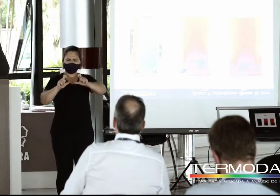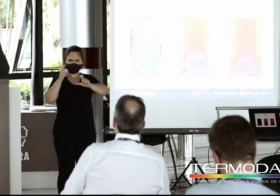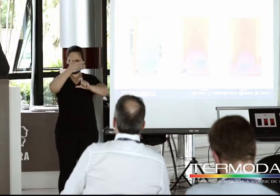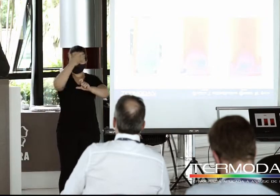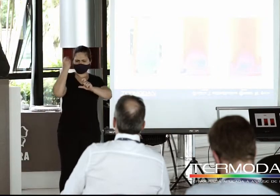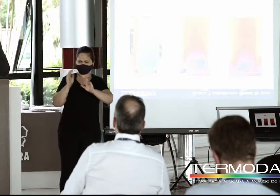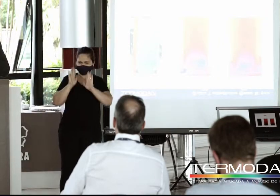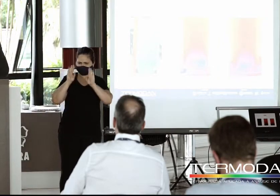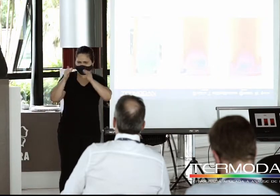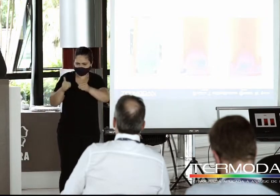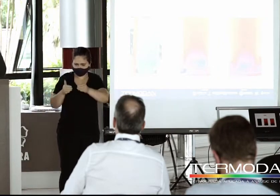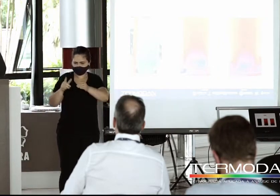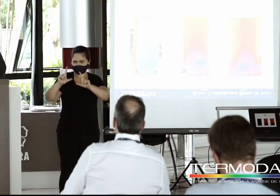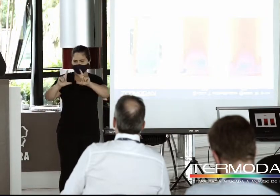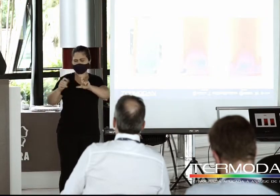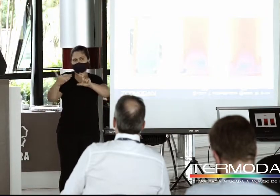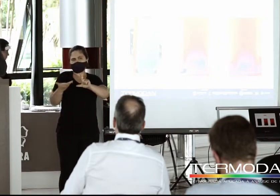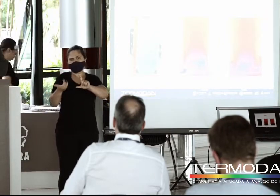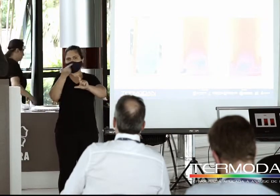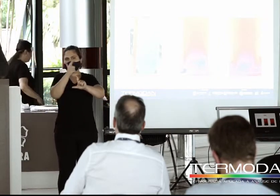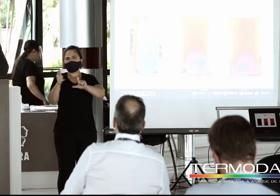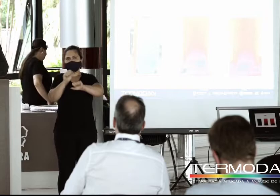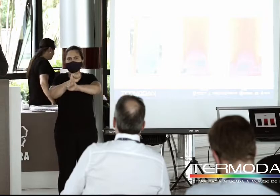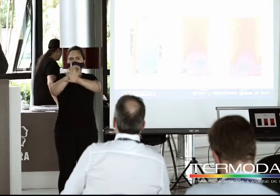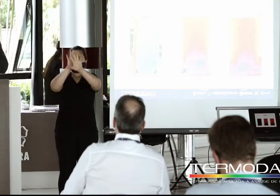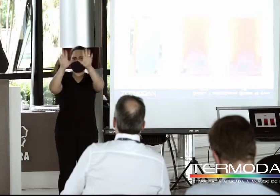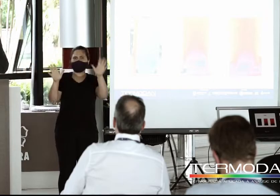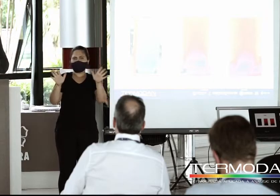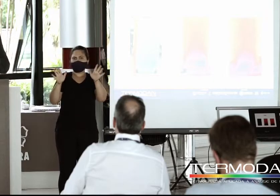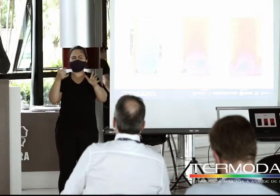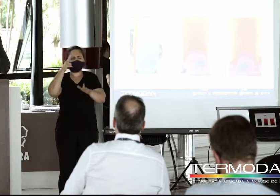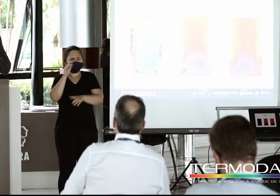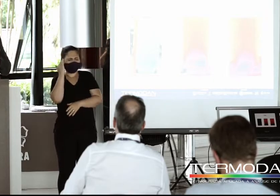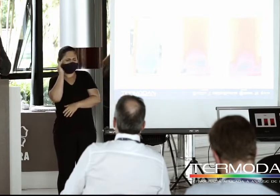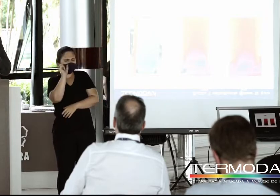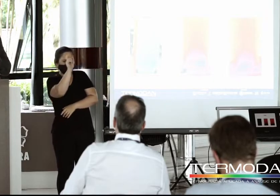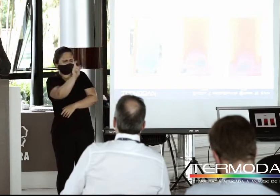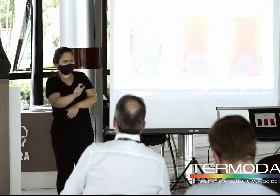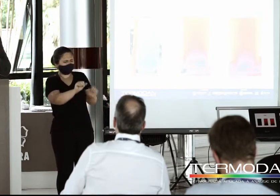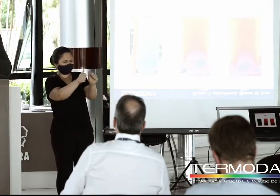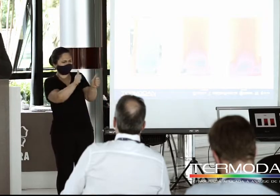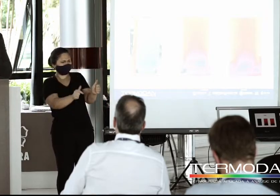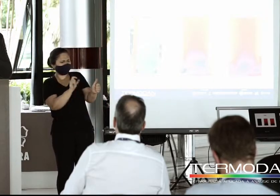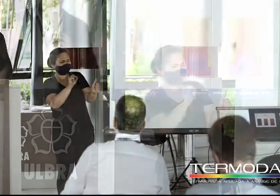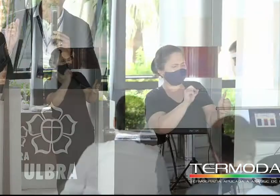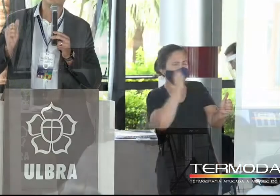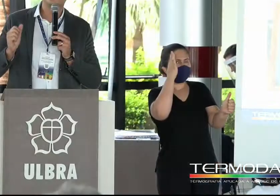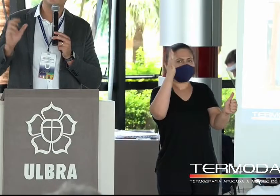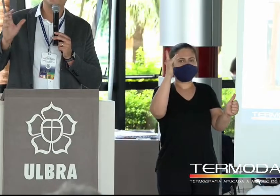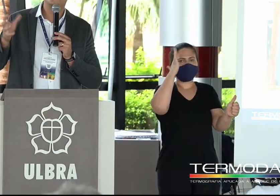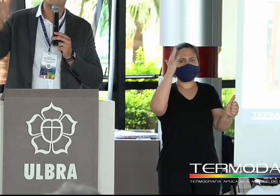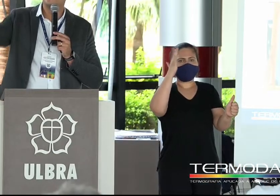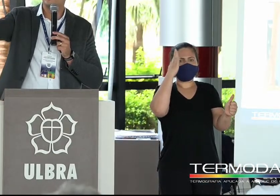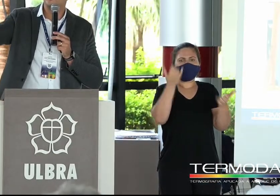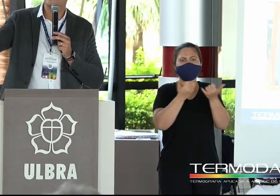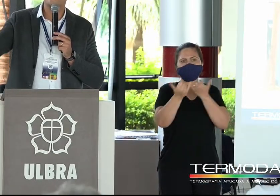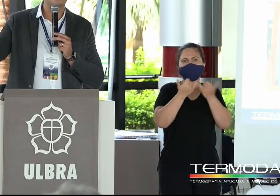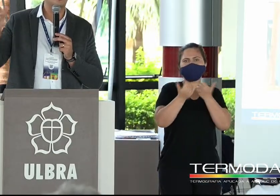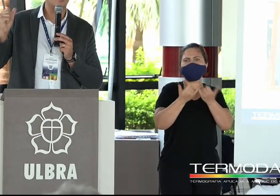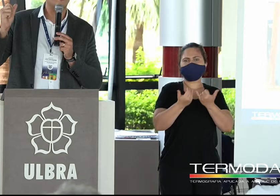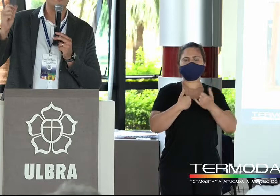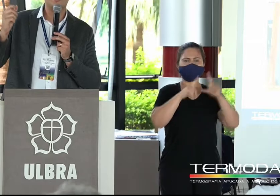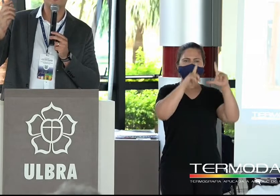foco, aquela foto não tem a nitidez adequada, você não vai entender o que está naquela imagem. Imagina que você tem ali